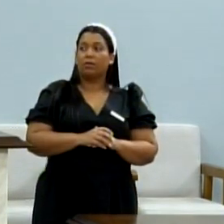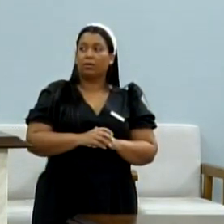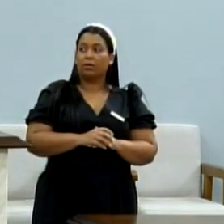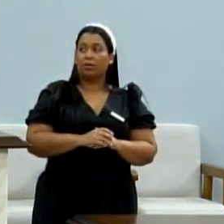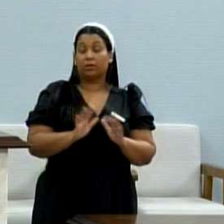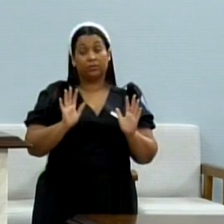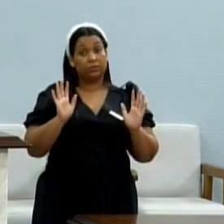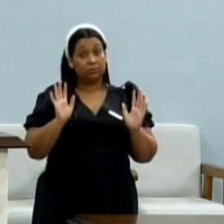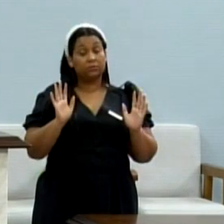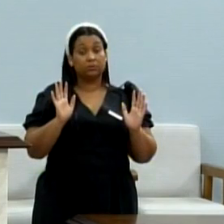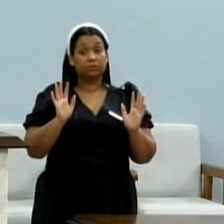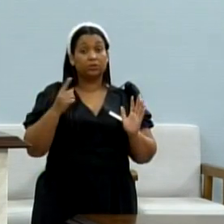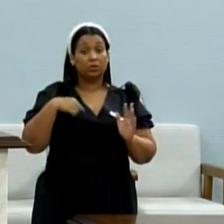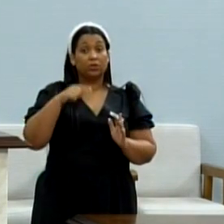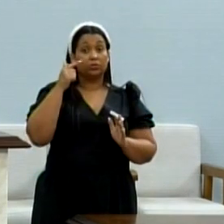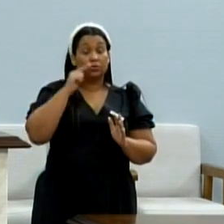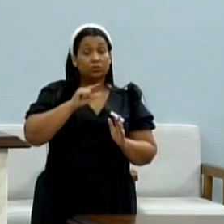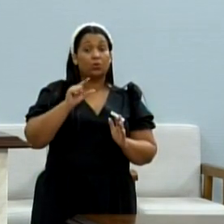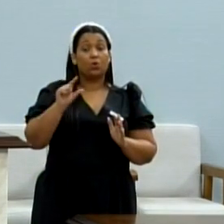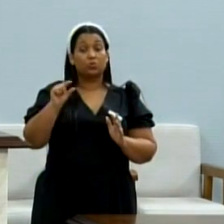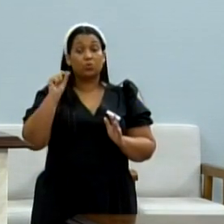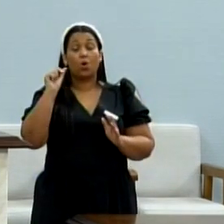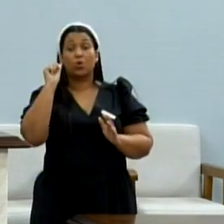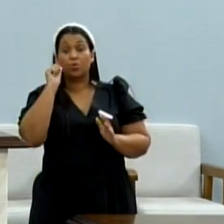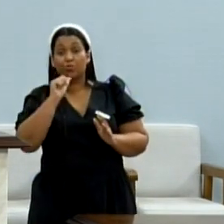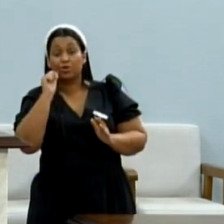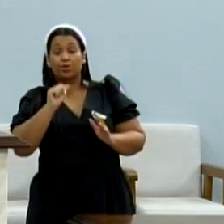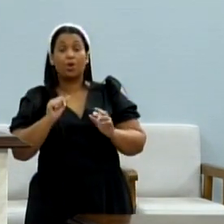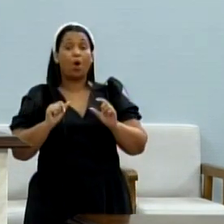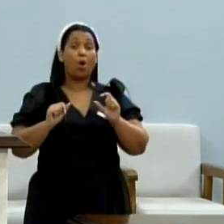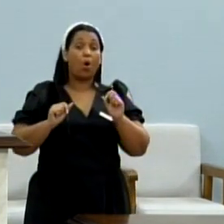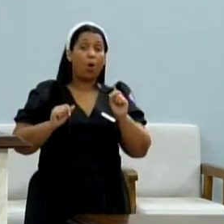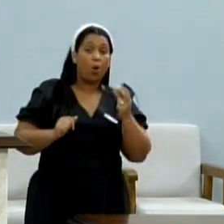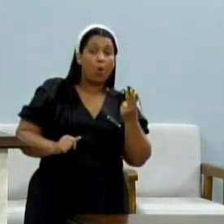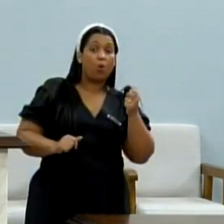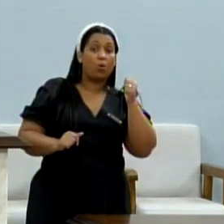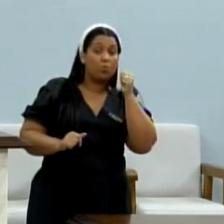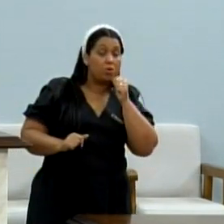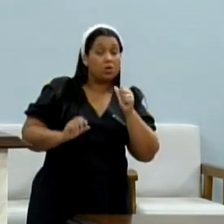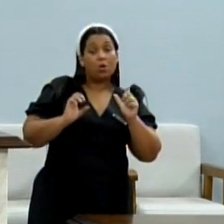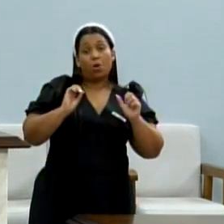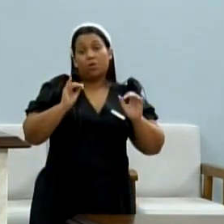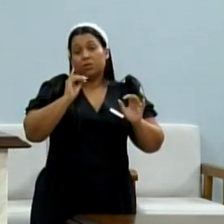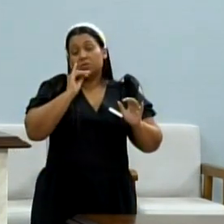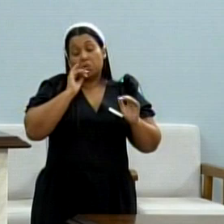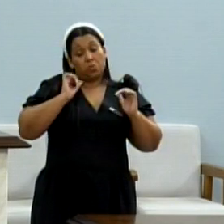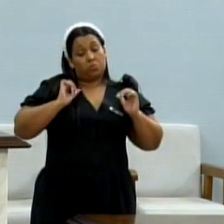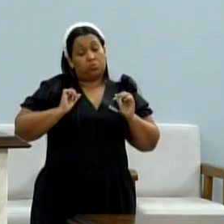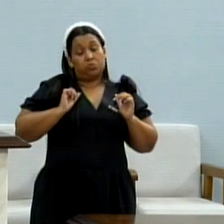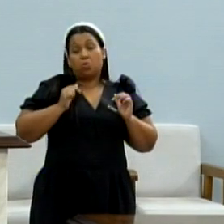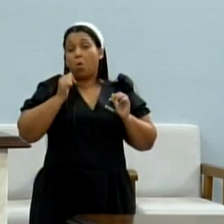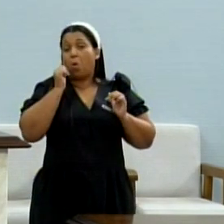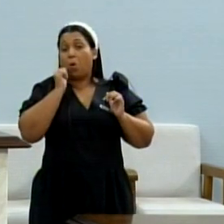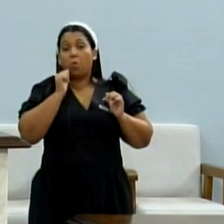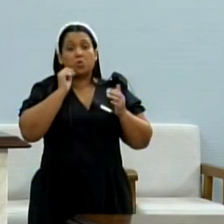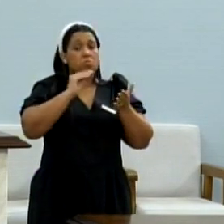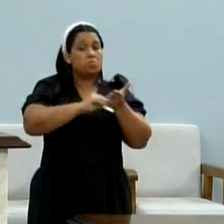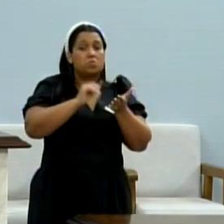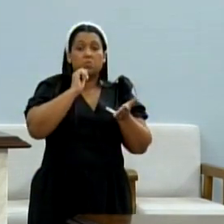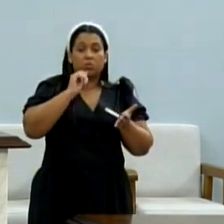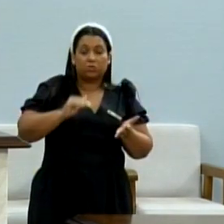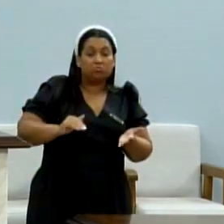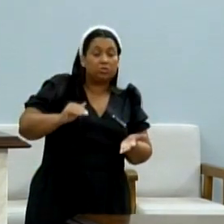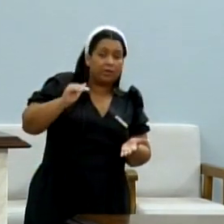assim ainda, é o que a gente conseguiu, escolher ou feminino ou masculino, ou ignorar o sexo até que a criança cresça um